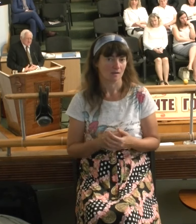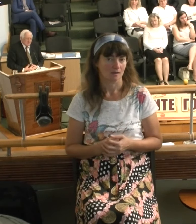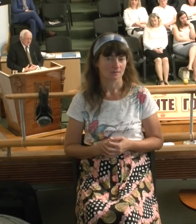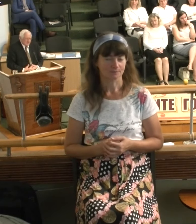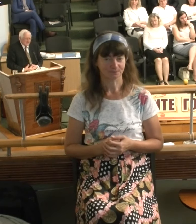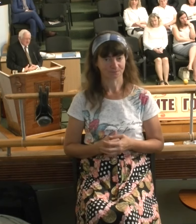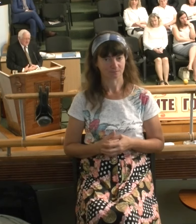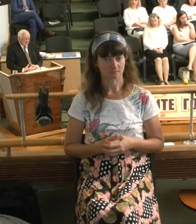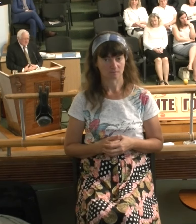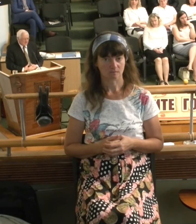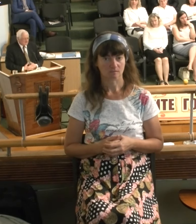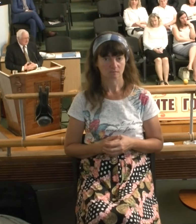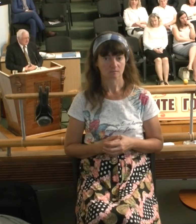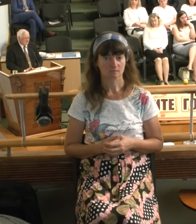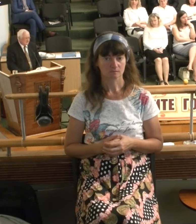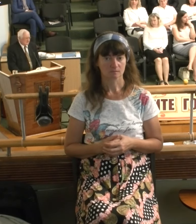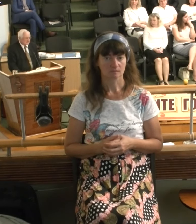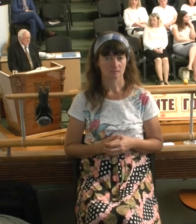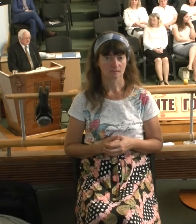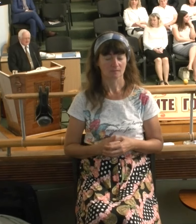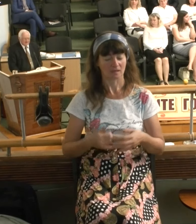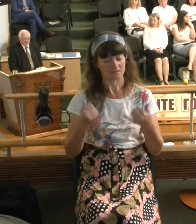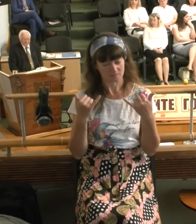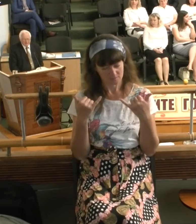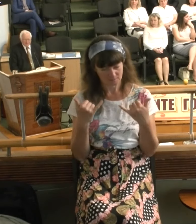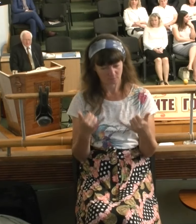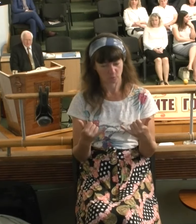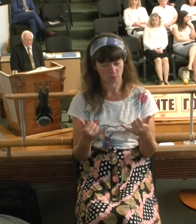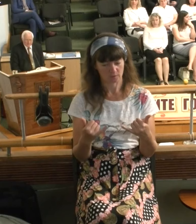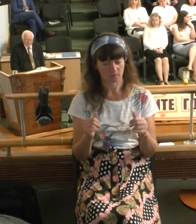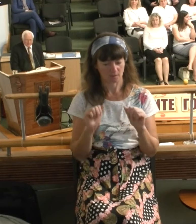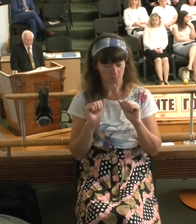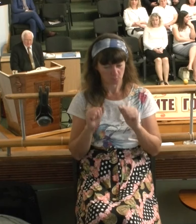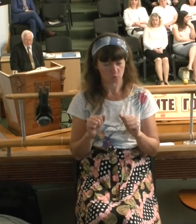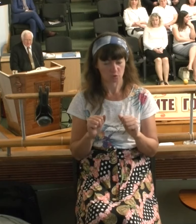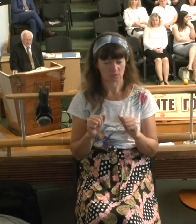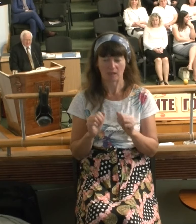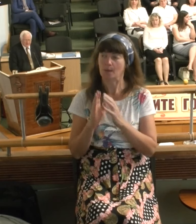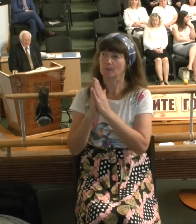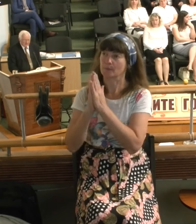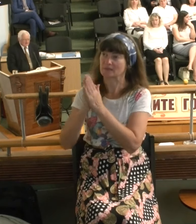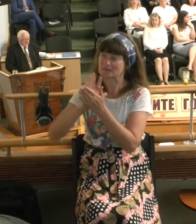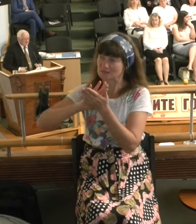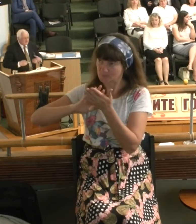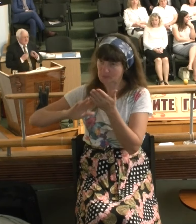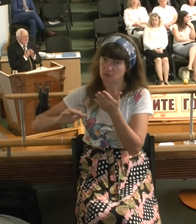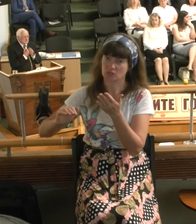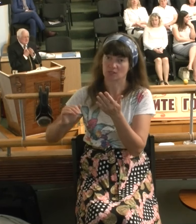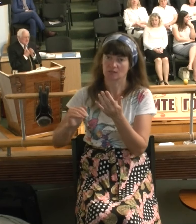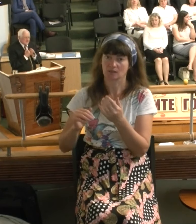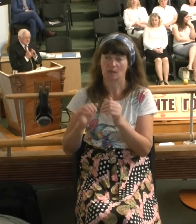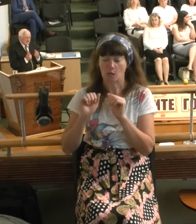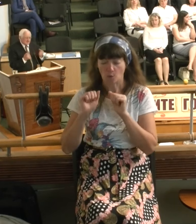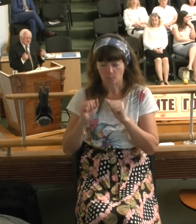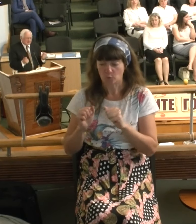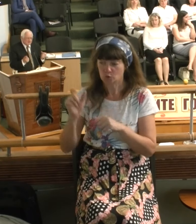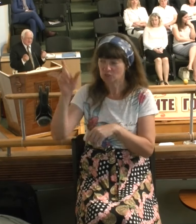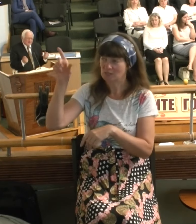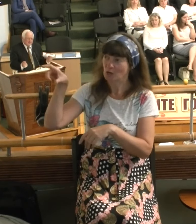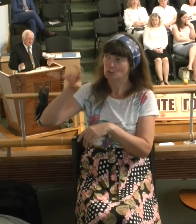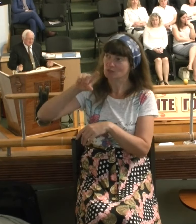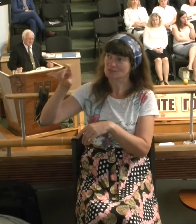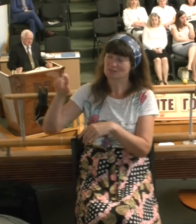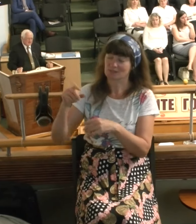не во что. Друзья дорогие, сегодня можно попросить прощения. Сегодня можно у Христа